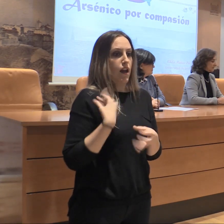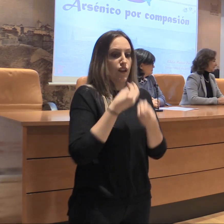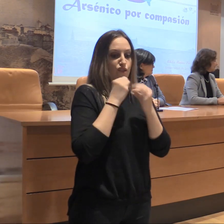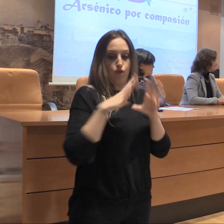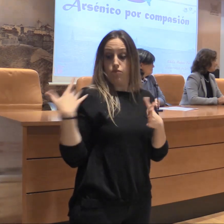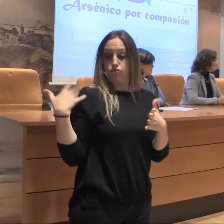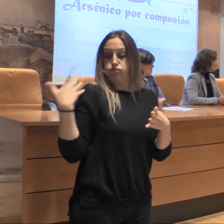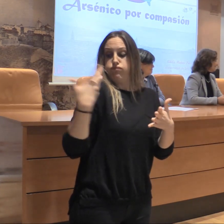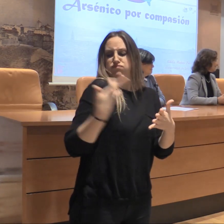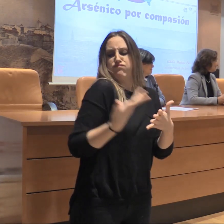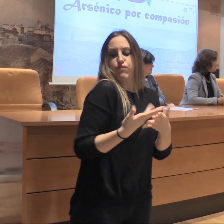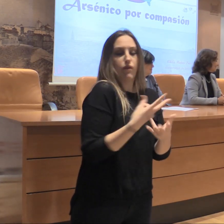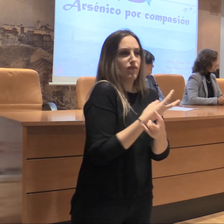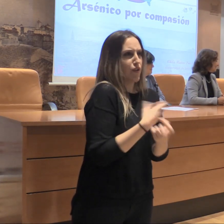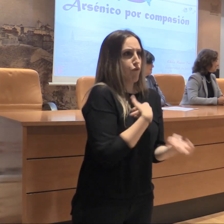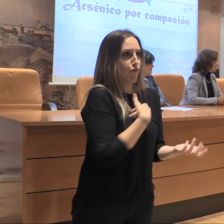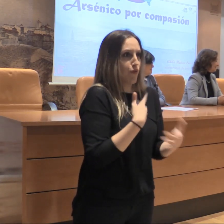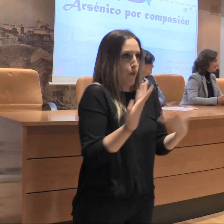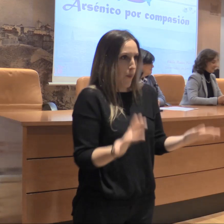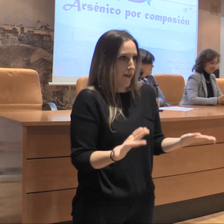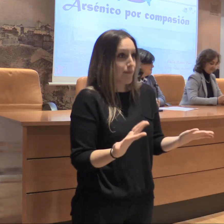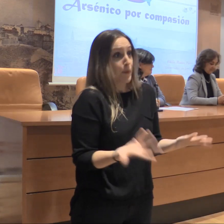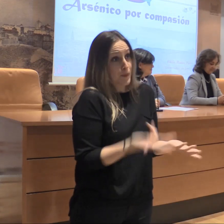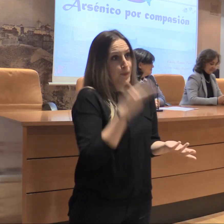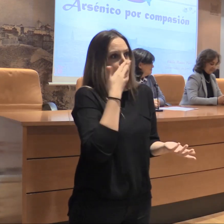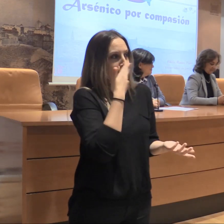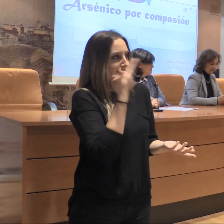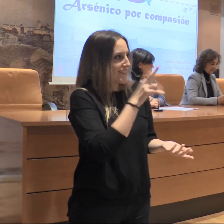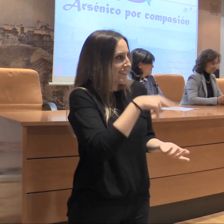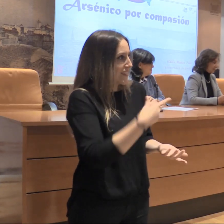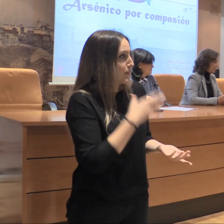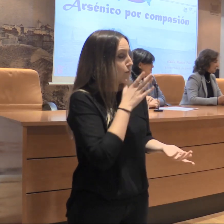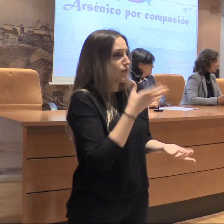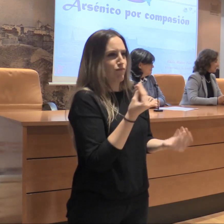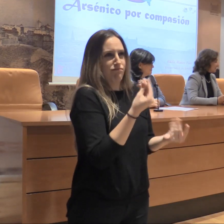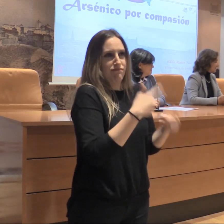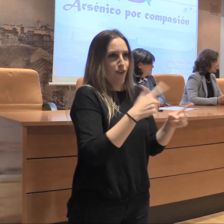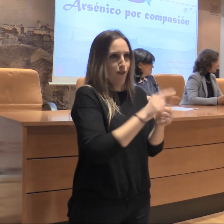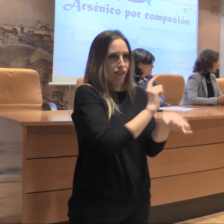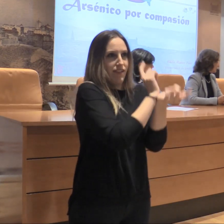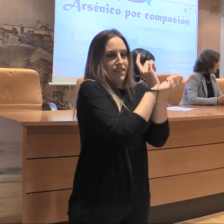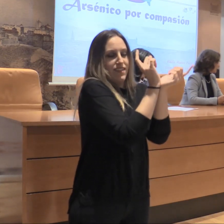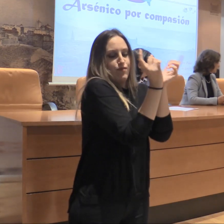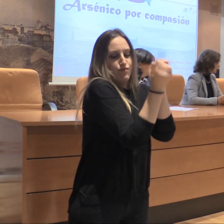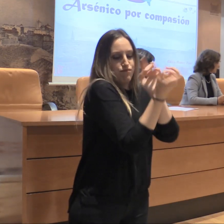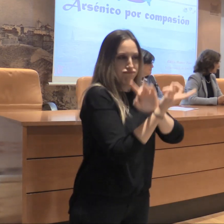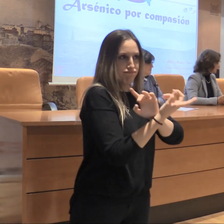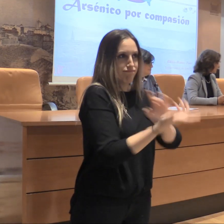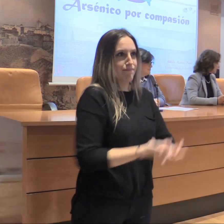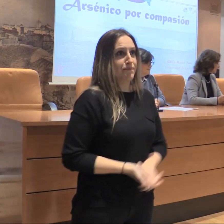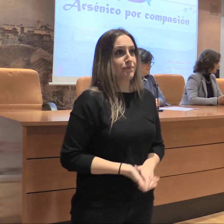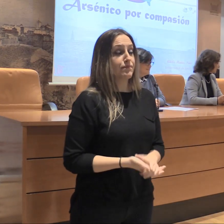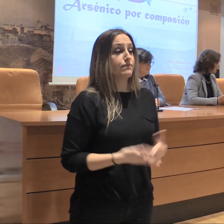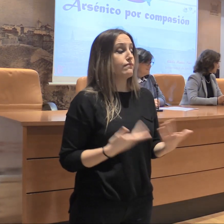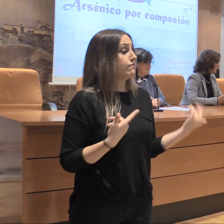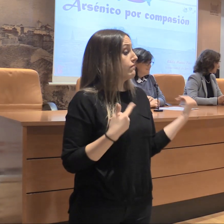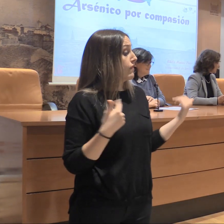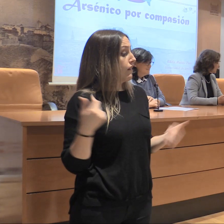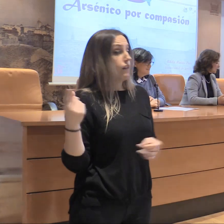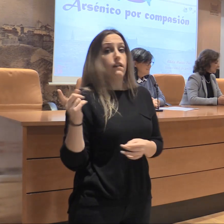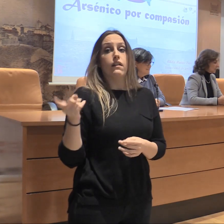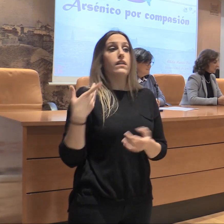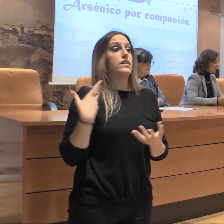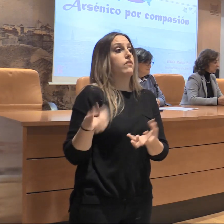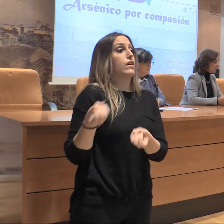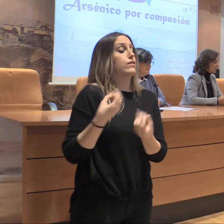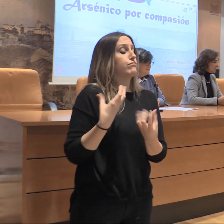de la humanidad, que ha sido muy, muy interesante porque ha hecho cambiar muchísimas cosas a lo largo de la historia? Ella nos va a contar, bueno,